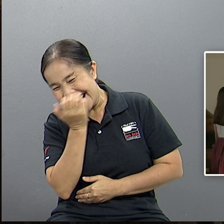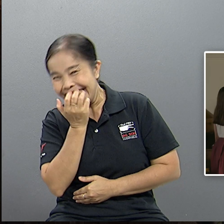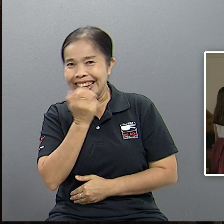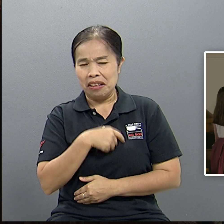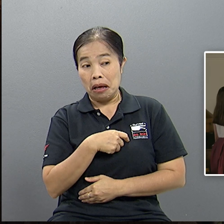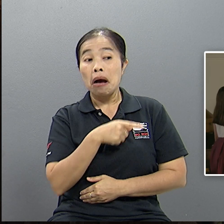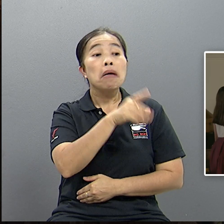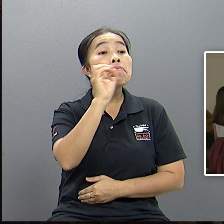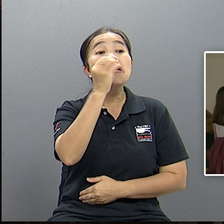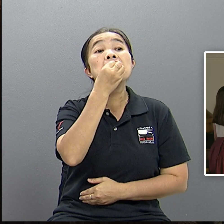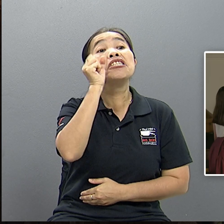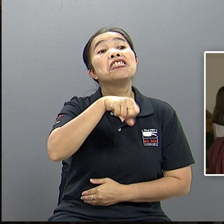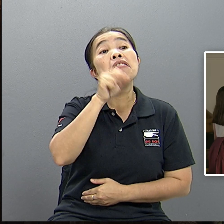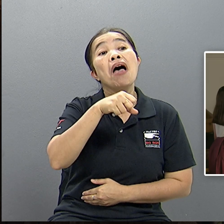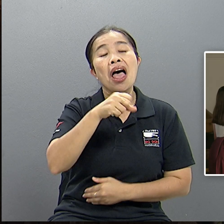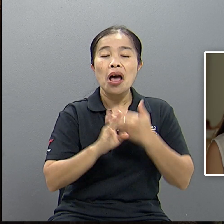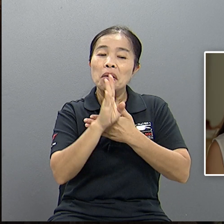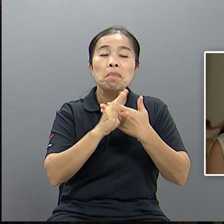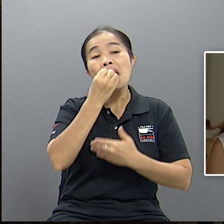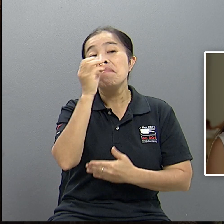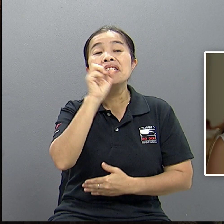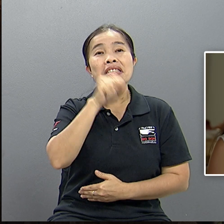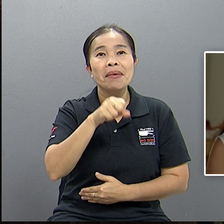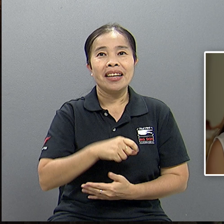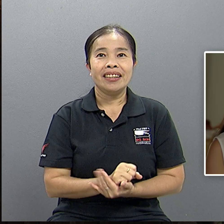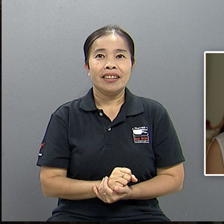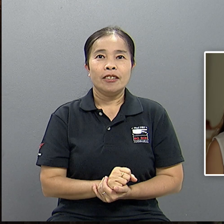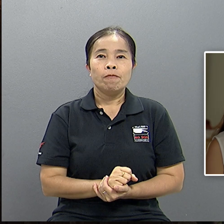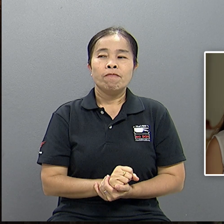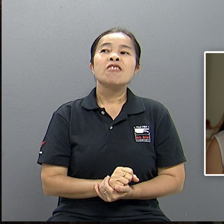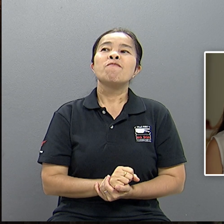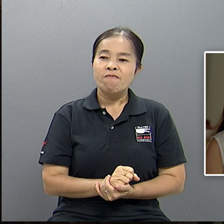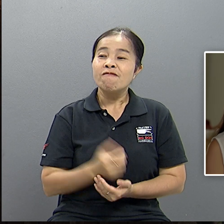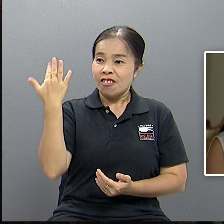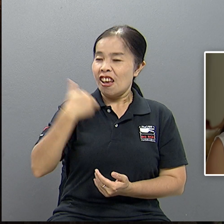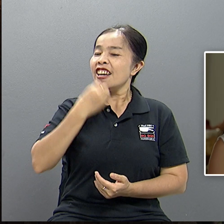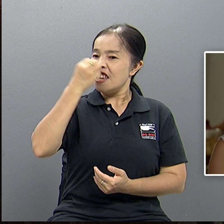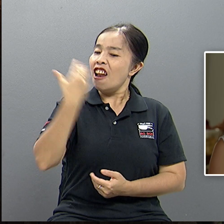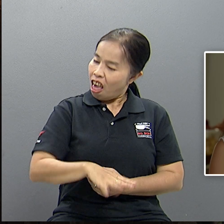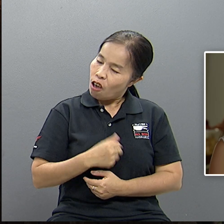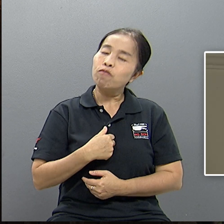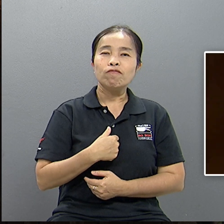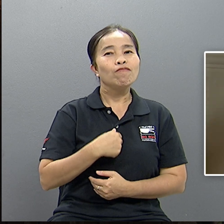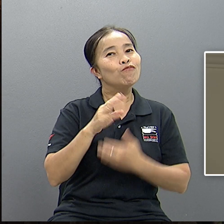ยกินขนมนมเนย เคยกินสิทำไมจะไม่เคยกิน